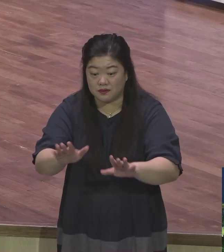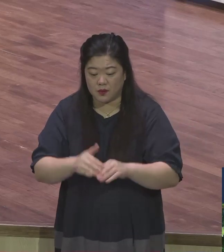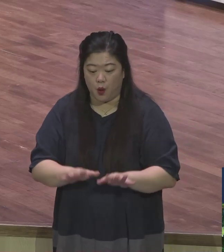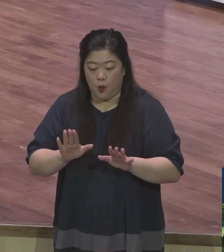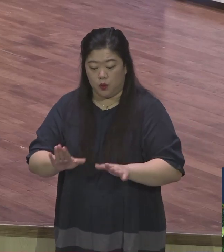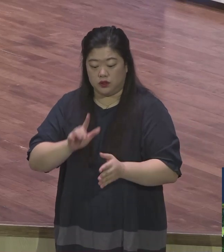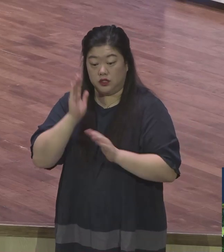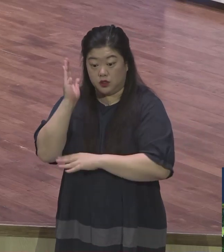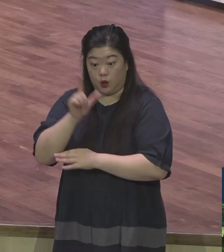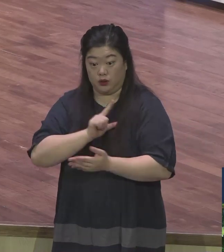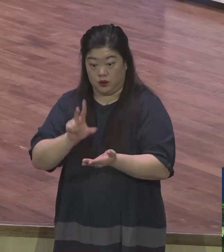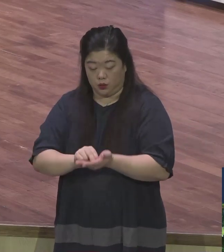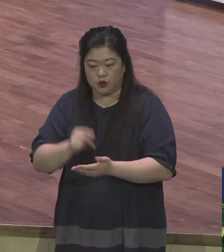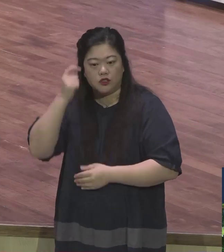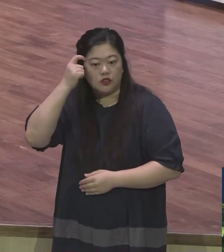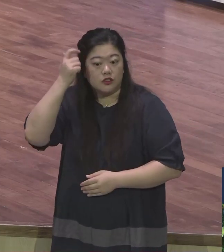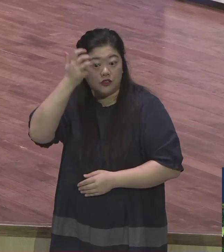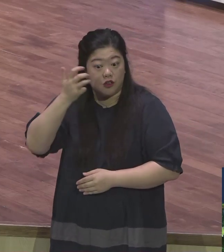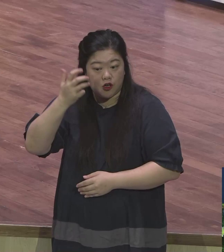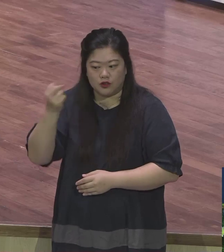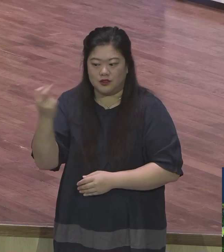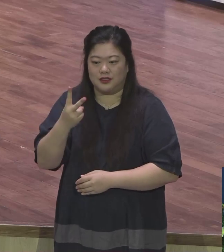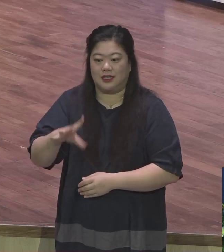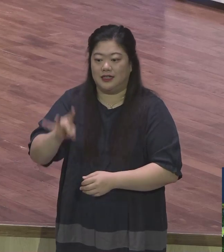영적 재창조의 삶이에요.